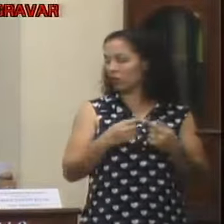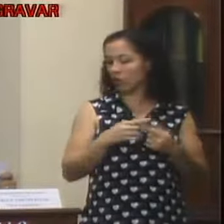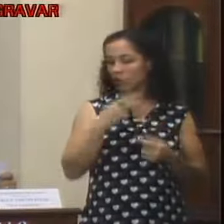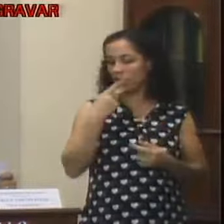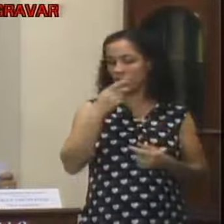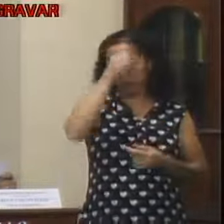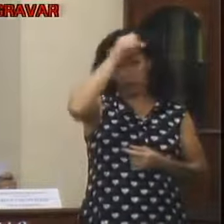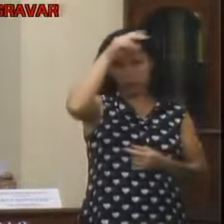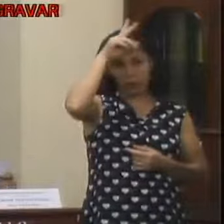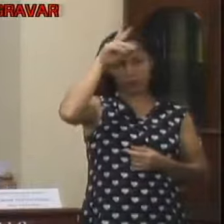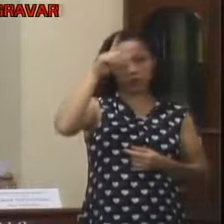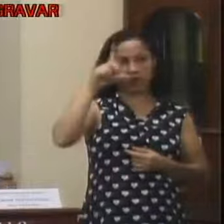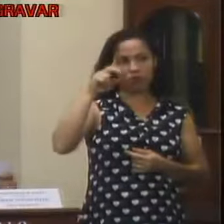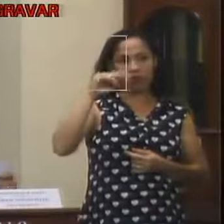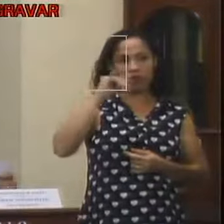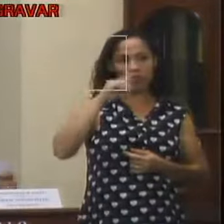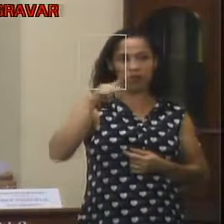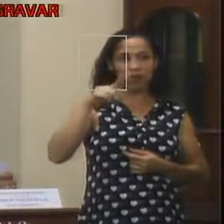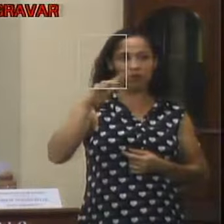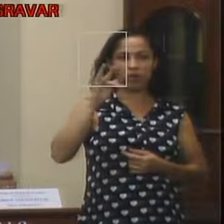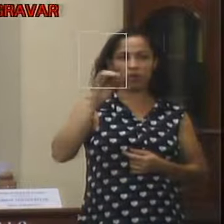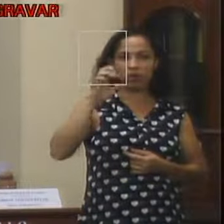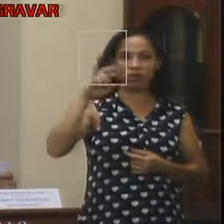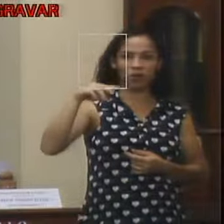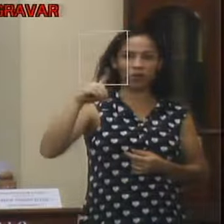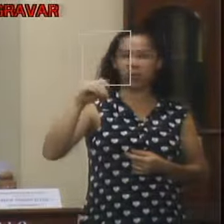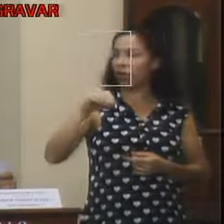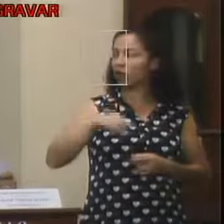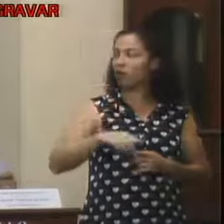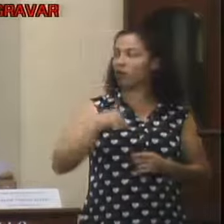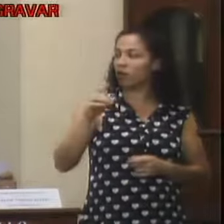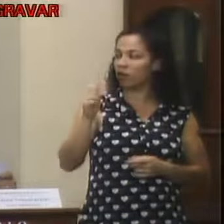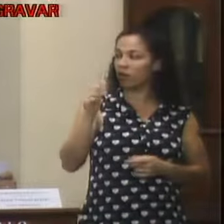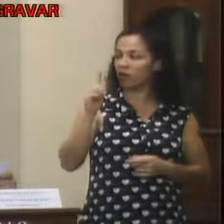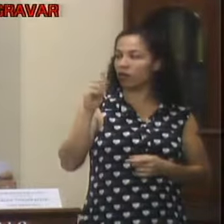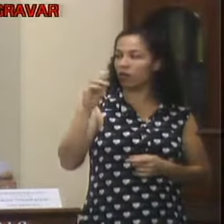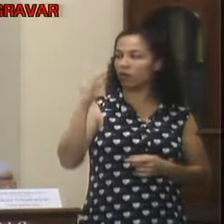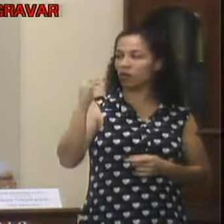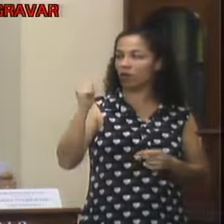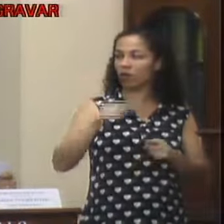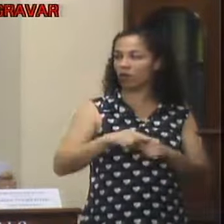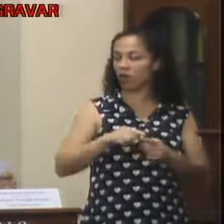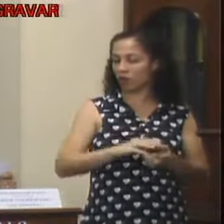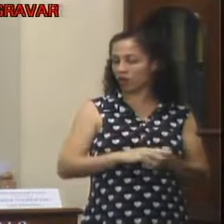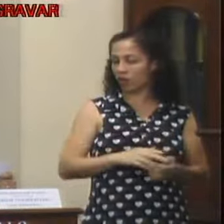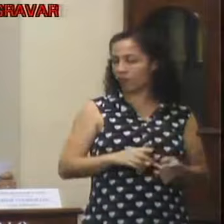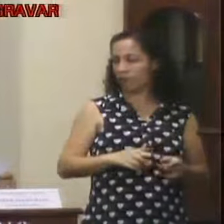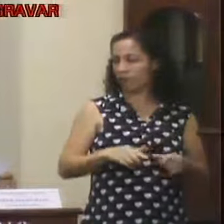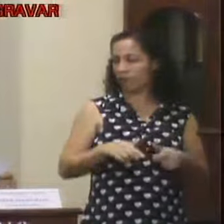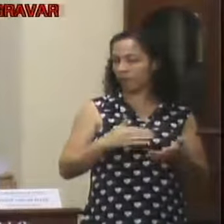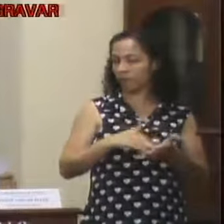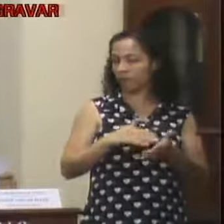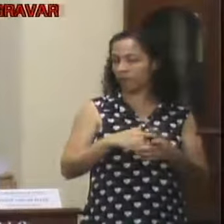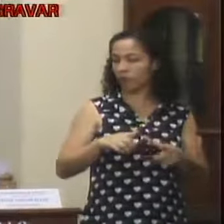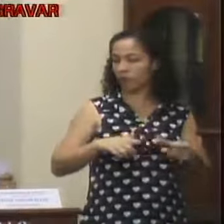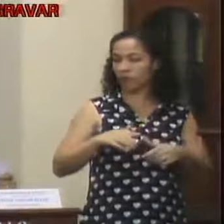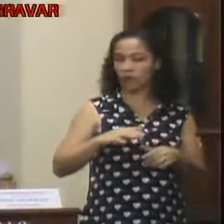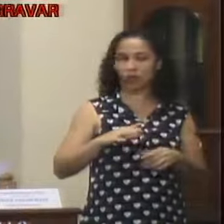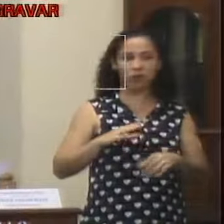prefeito municipal de Valença, Luiz Fernando Furtado da Graça, que através da Secretaria Municipal de Serviços Públicos providencie a manutenção do